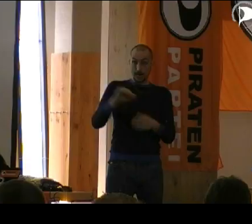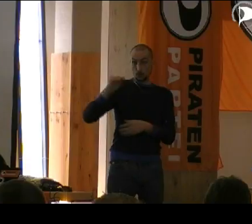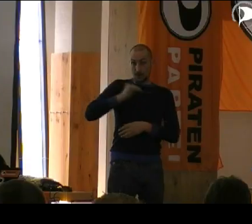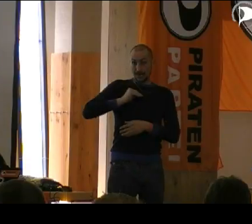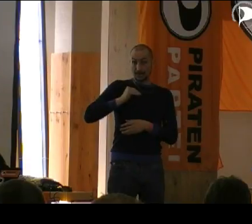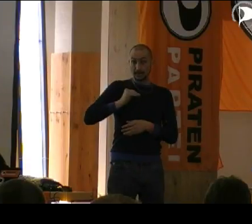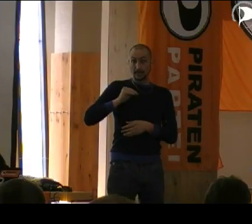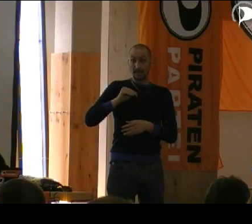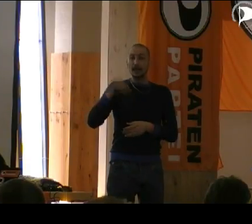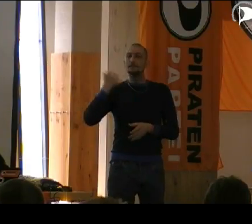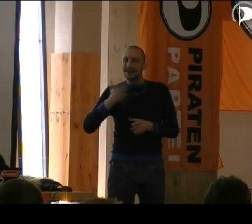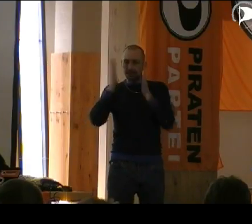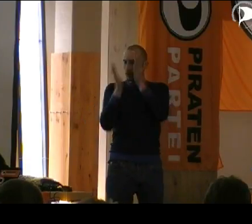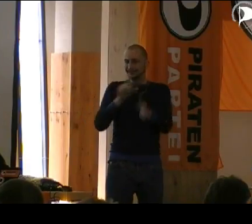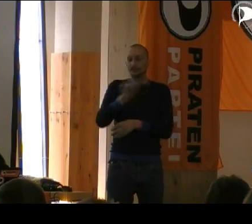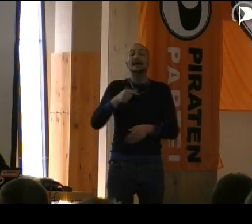fährt auf